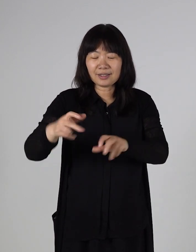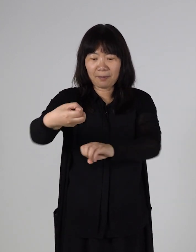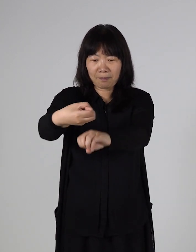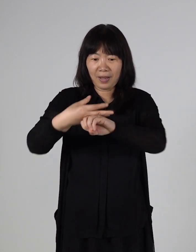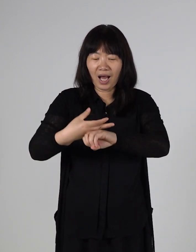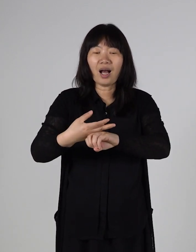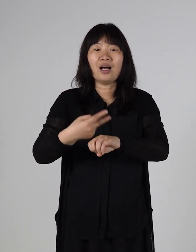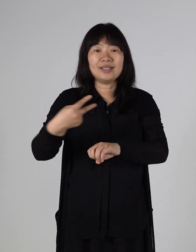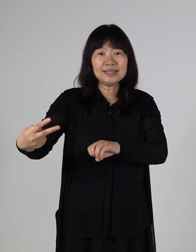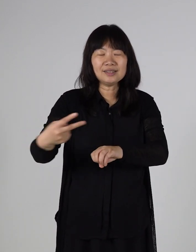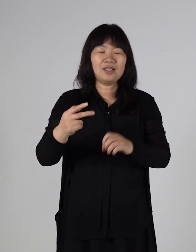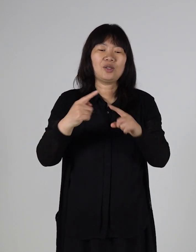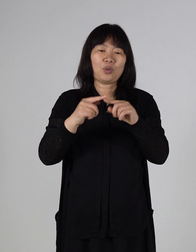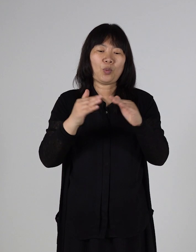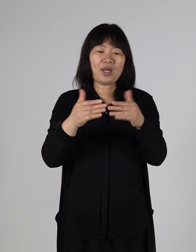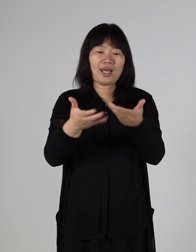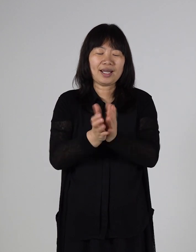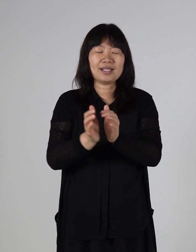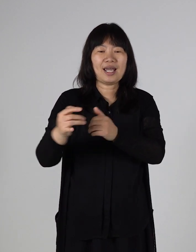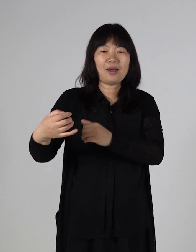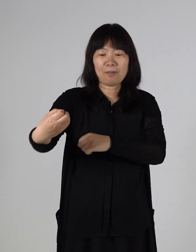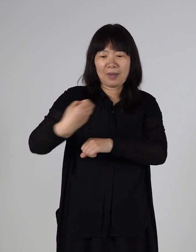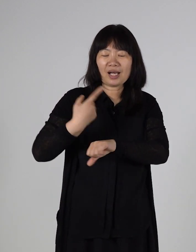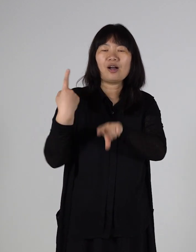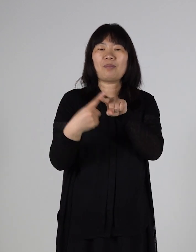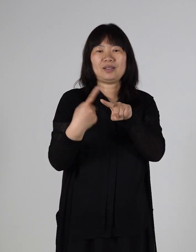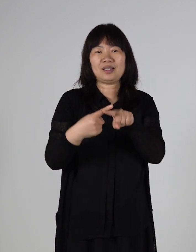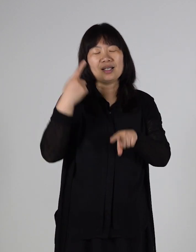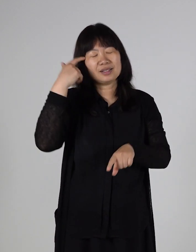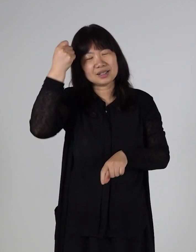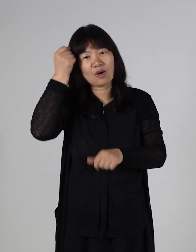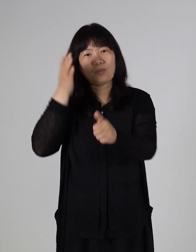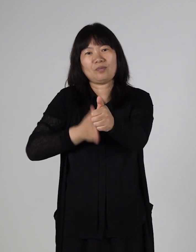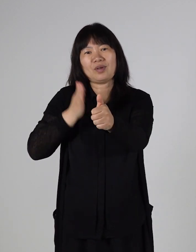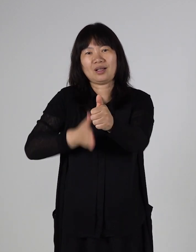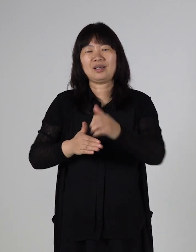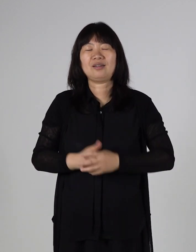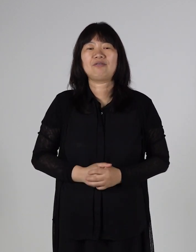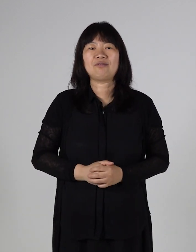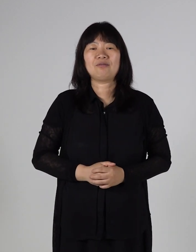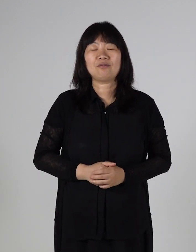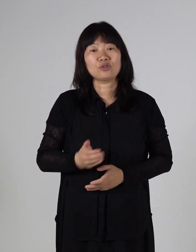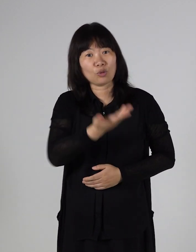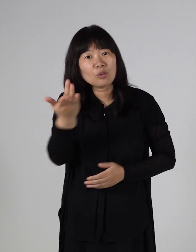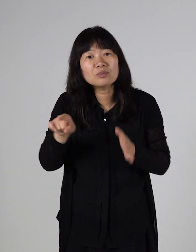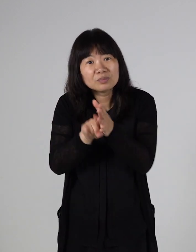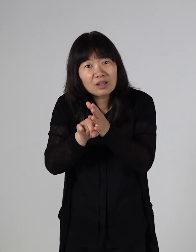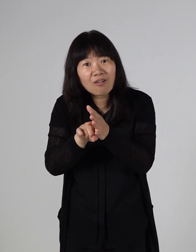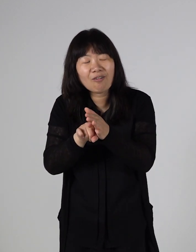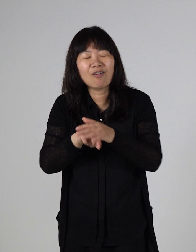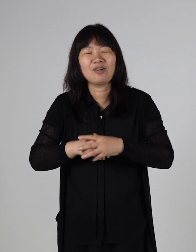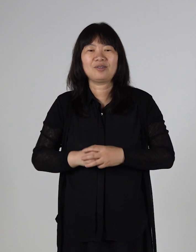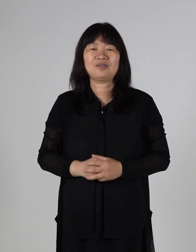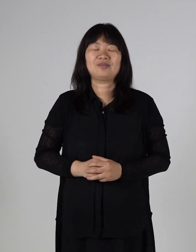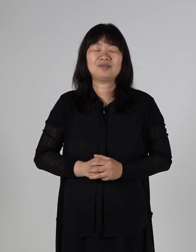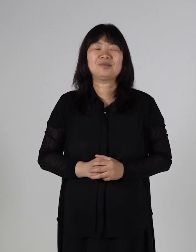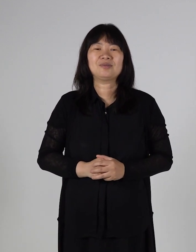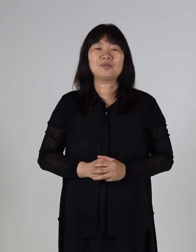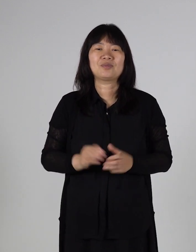있다는 사실을 놓쳐서는 안 돼요. 믿습니까, 여러분? 그런